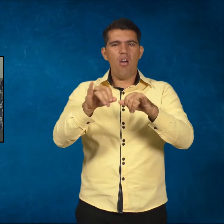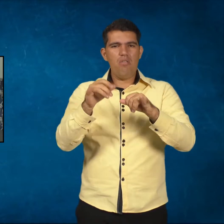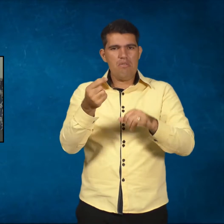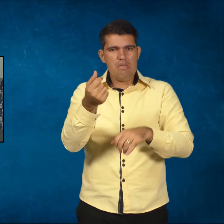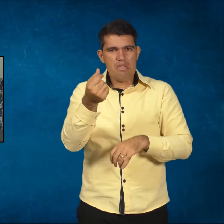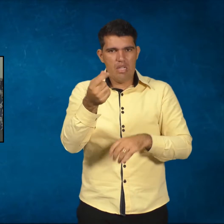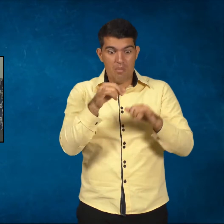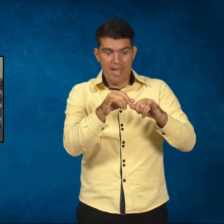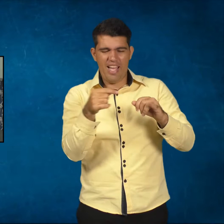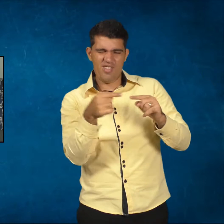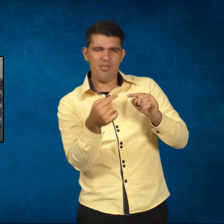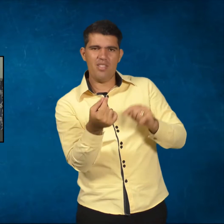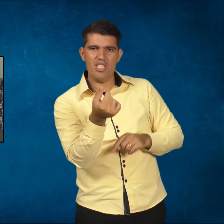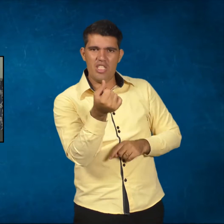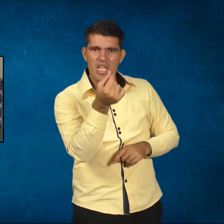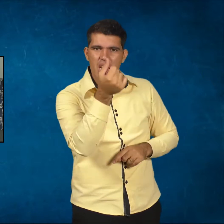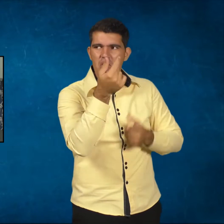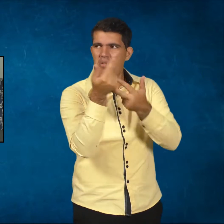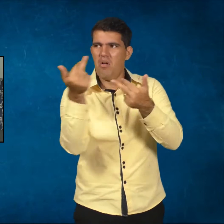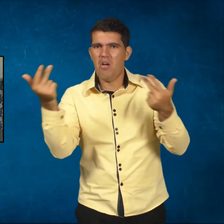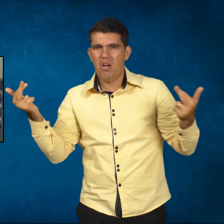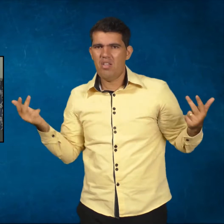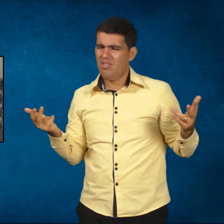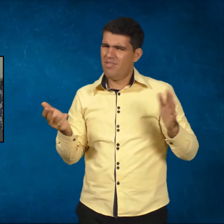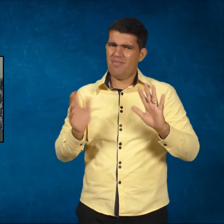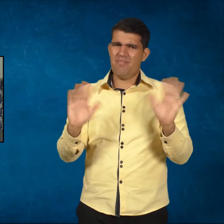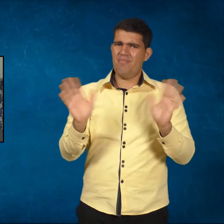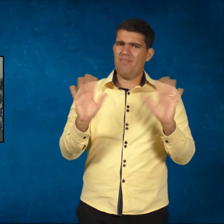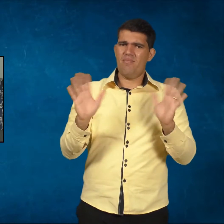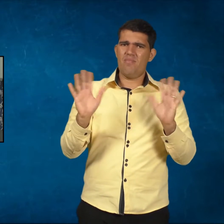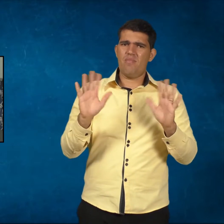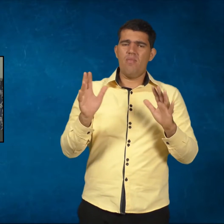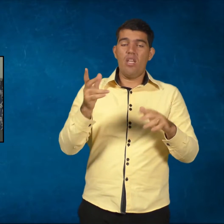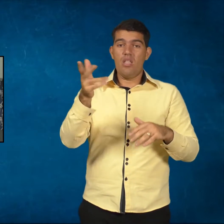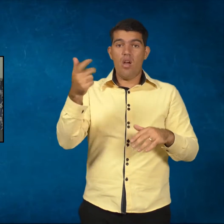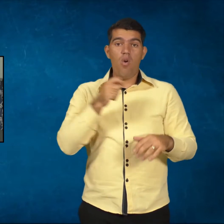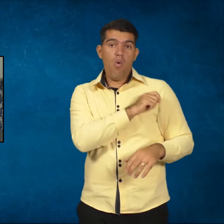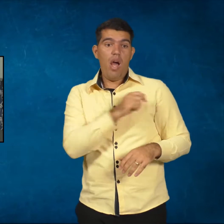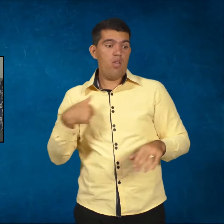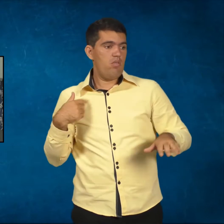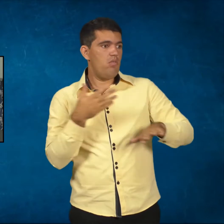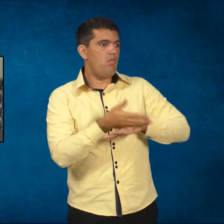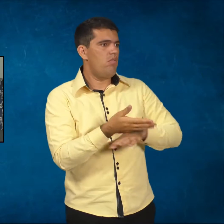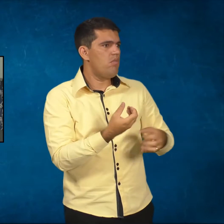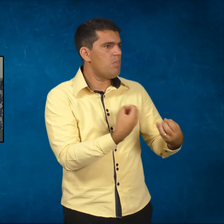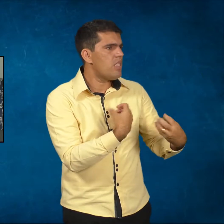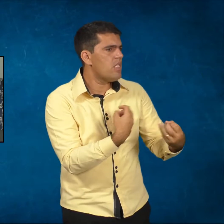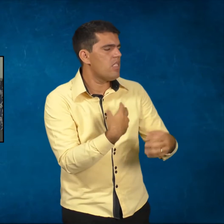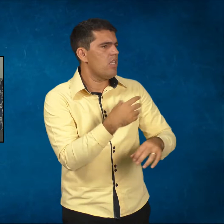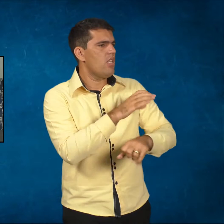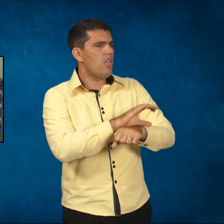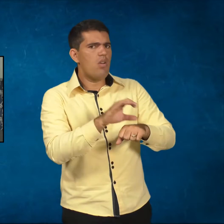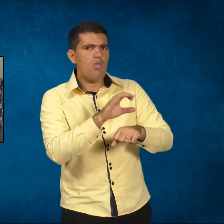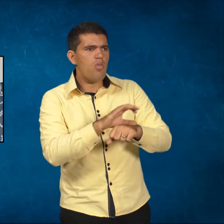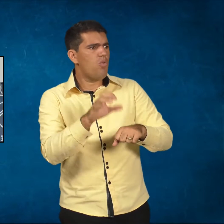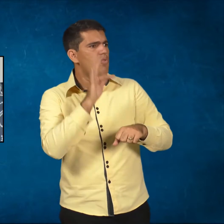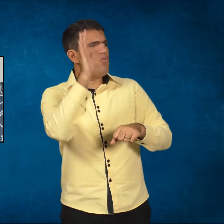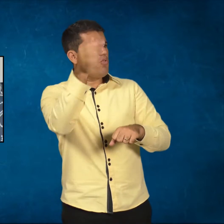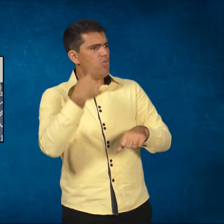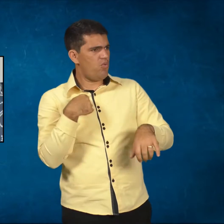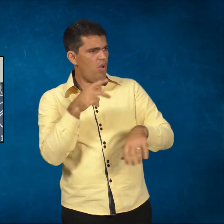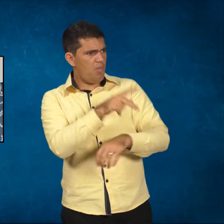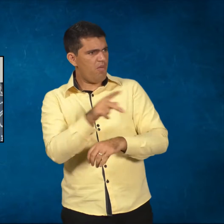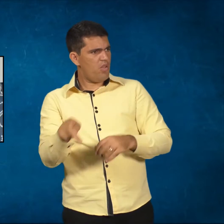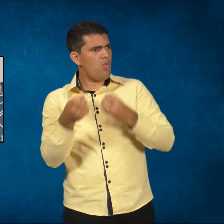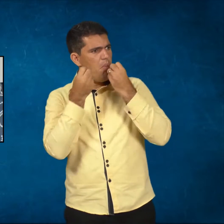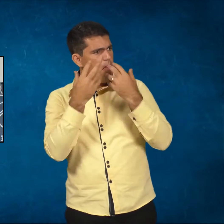não a qualidade, ele faz um curso que não o capacita para ser esse professor especializado. E